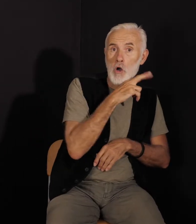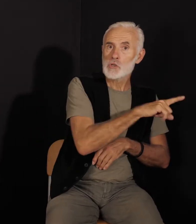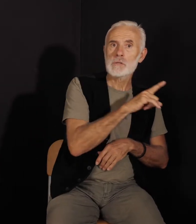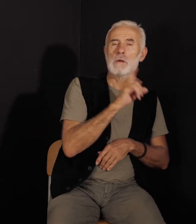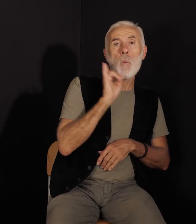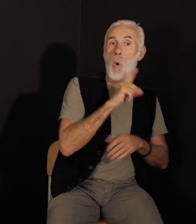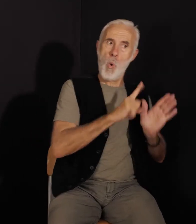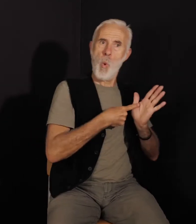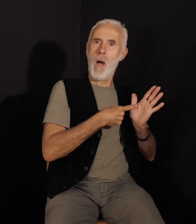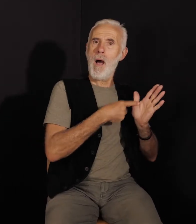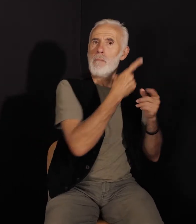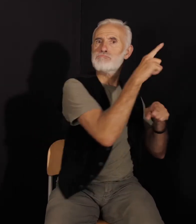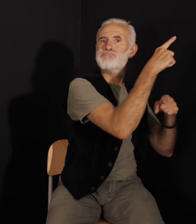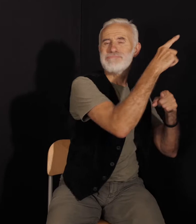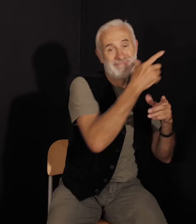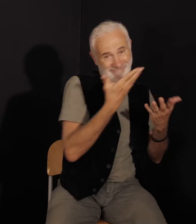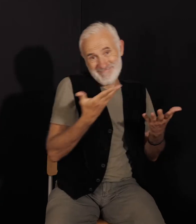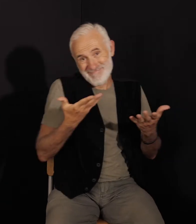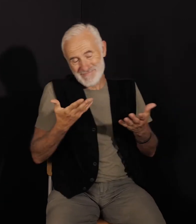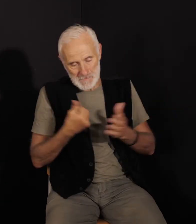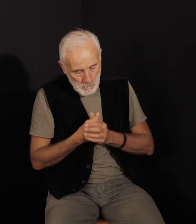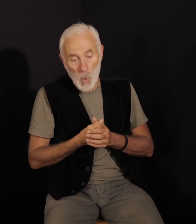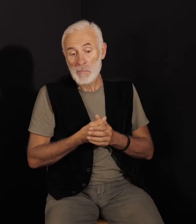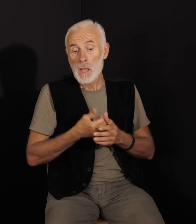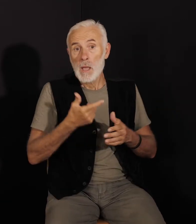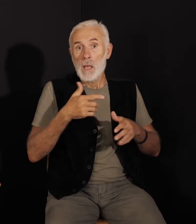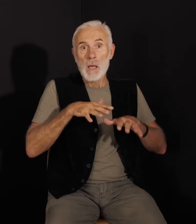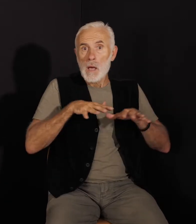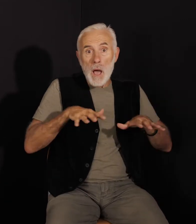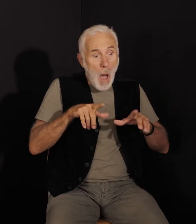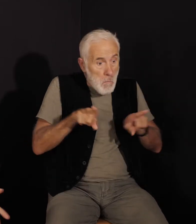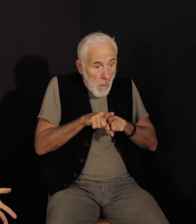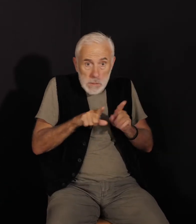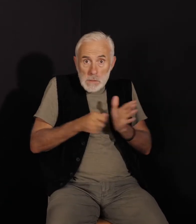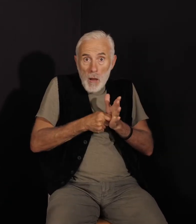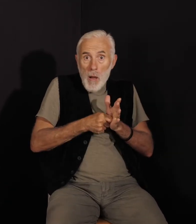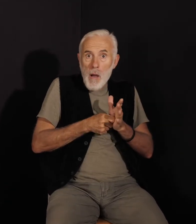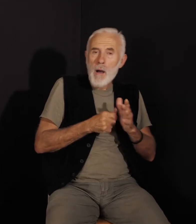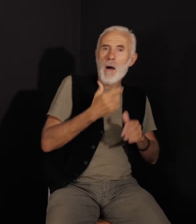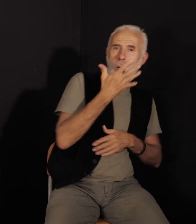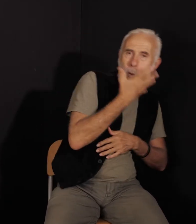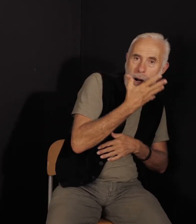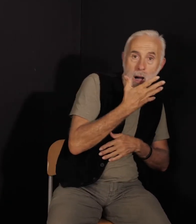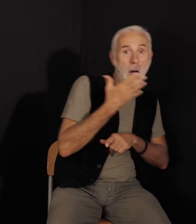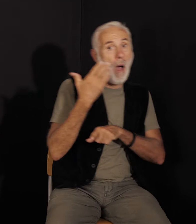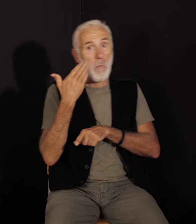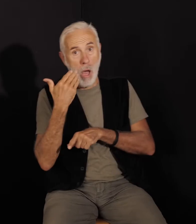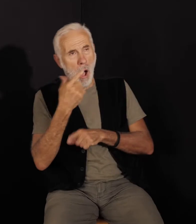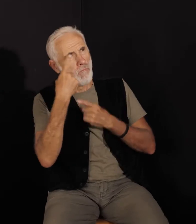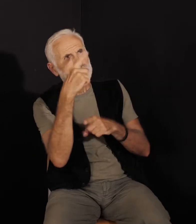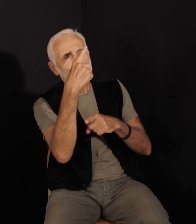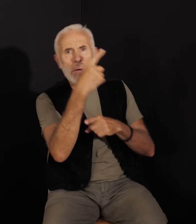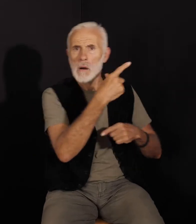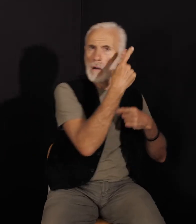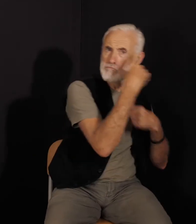homosexuels. Et ils étaient actifs au même moment, les Black Panthers et les White Panthers. Il a créé ensuite, Abby